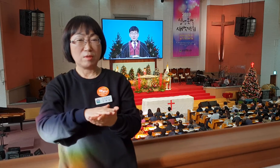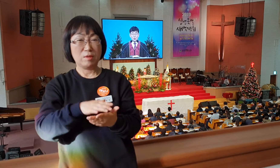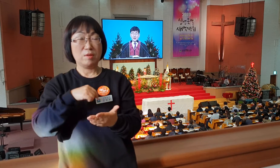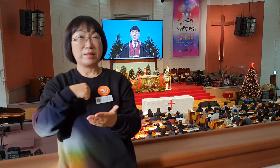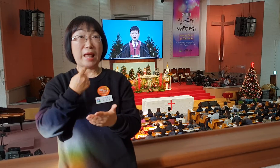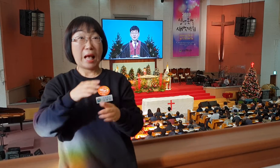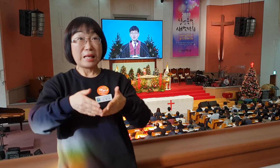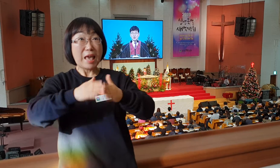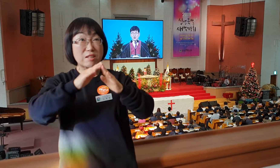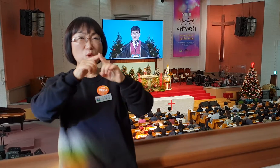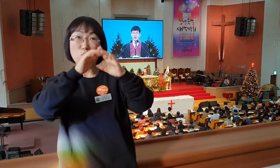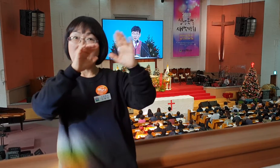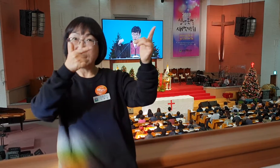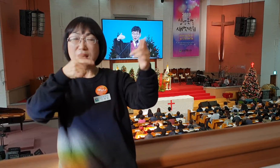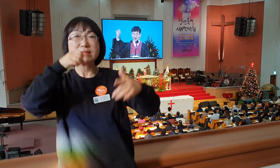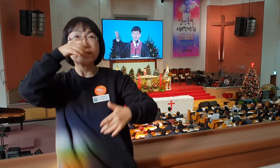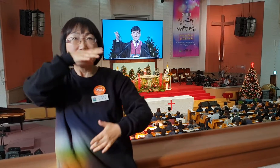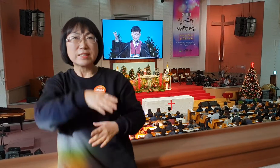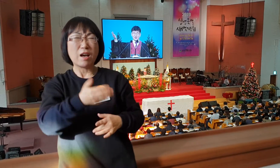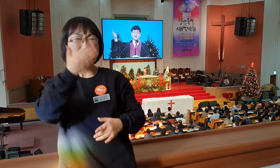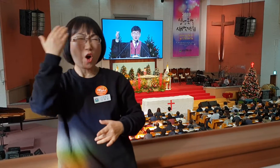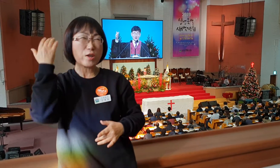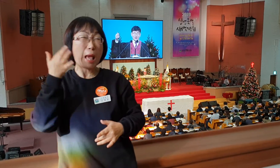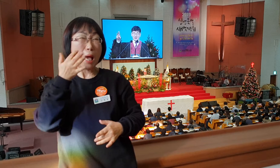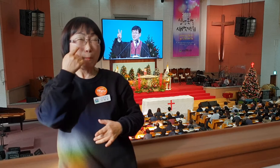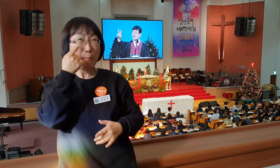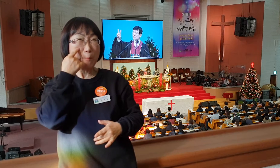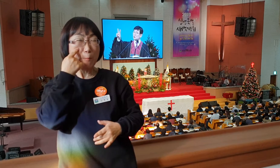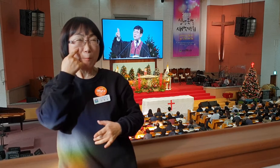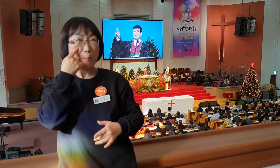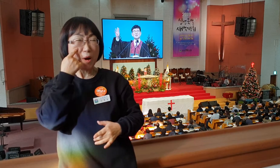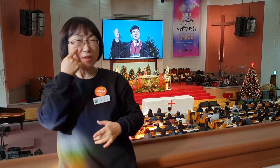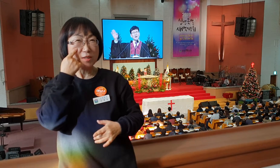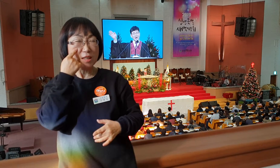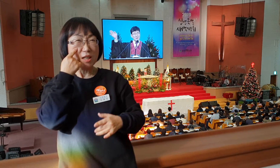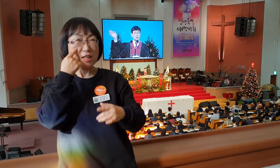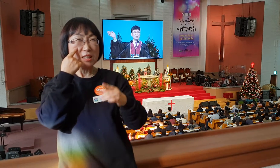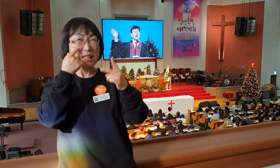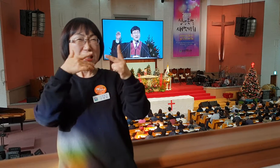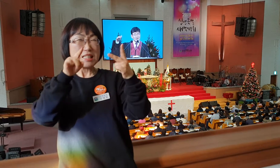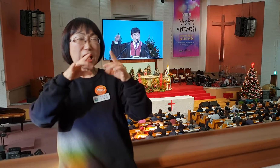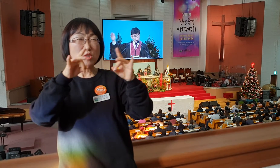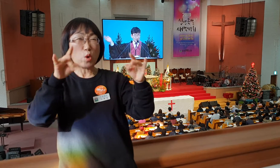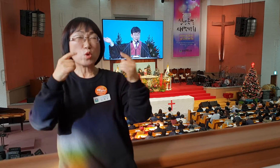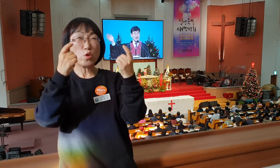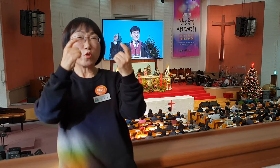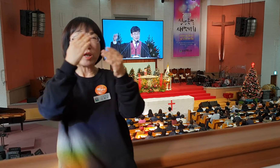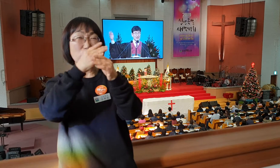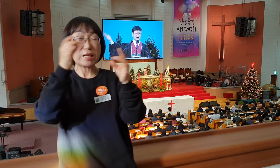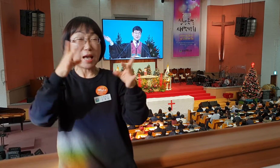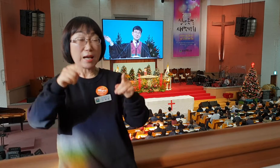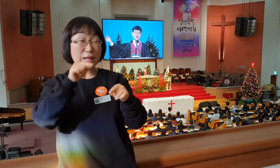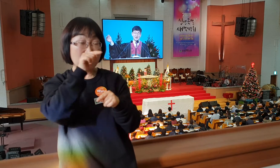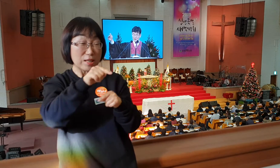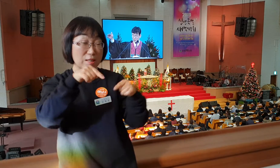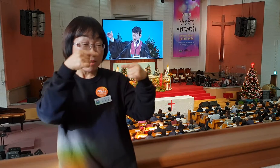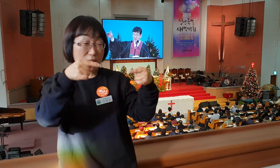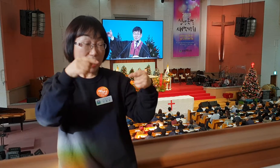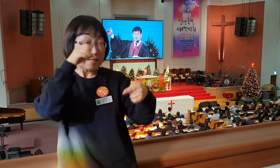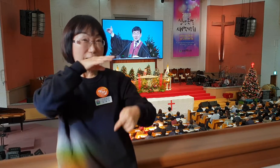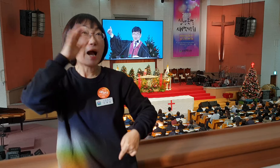개척한 교회가 아니에요. 그냥 전에 한 번 슬쩍 2차 전도회 마지막에 에베소에 잠깐 들렸다가 그냥 갔습니다.